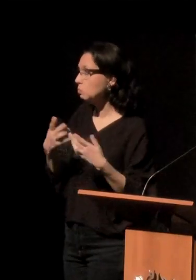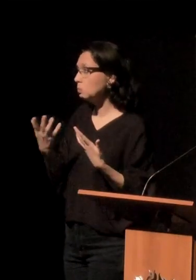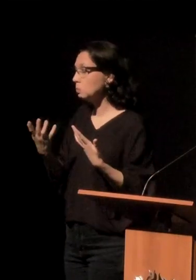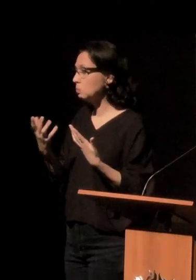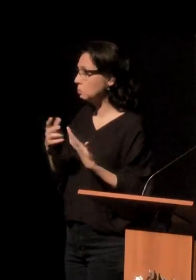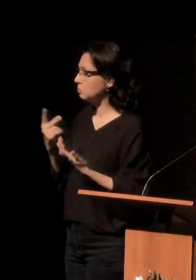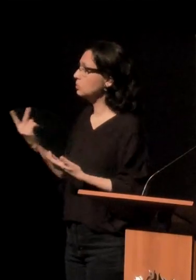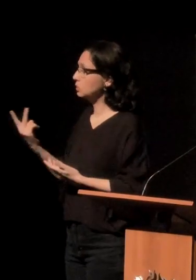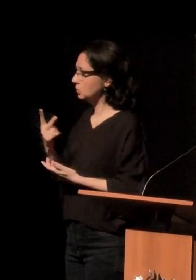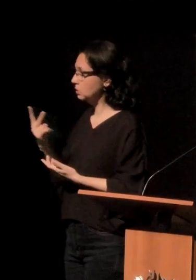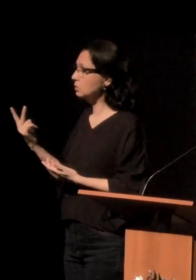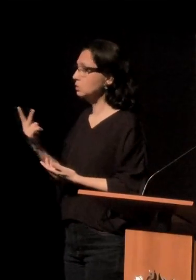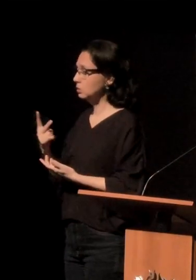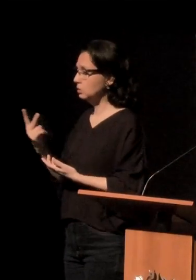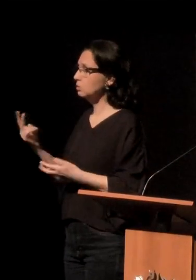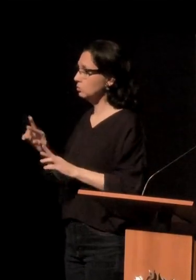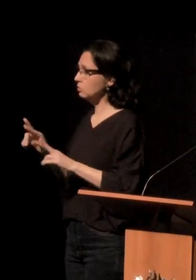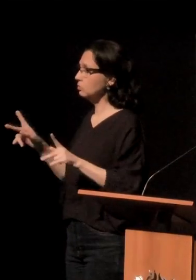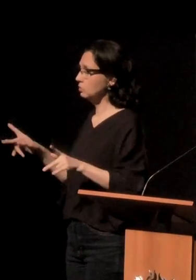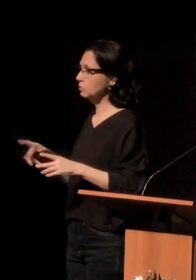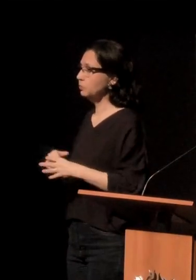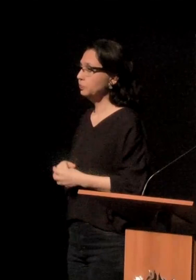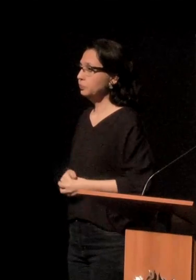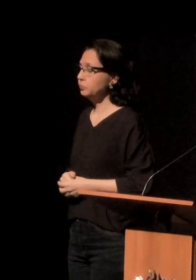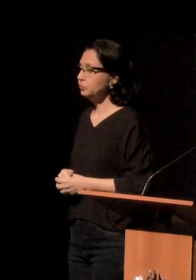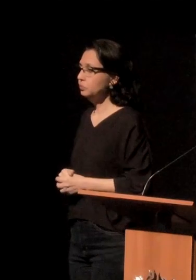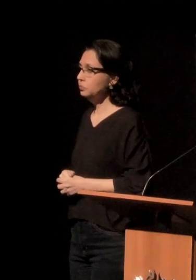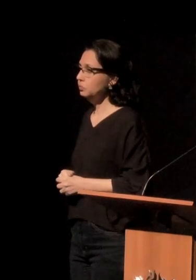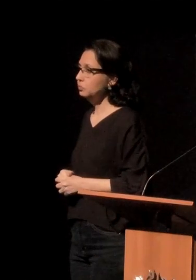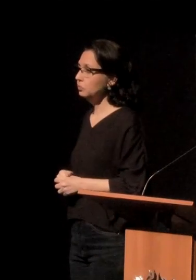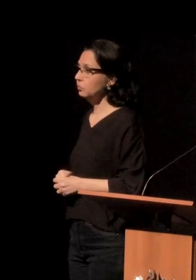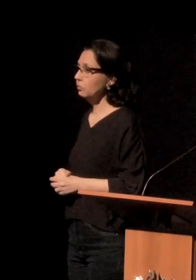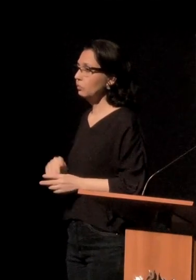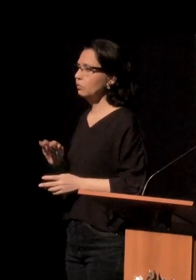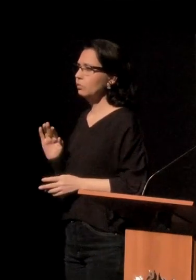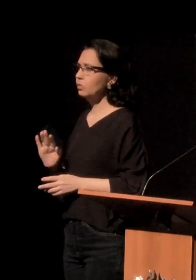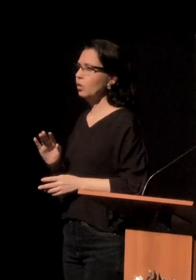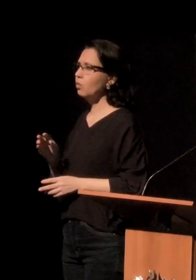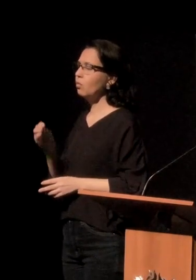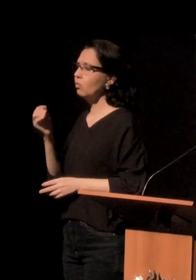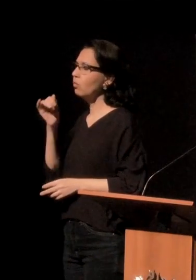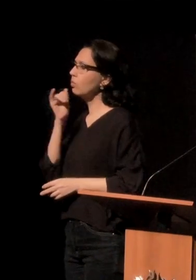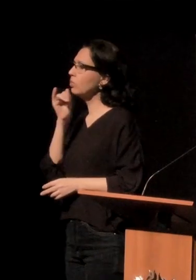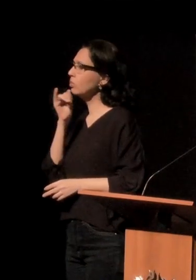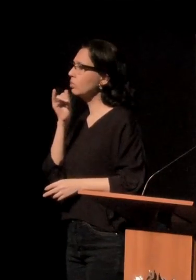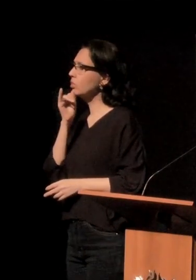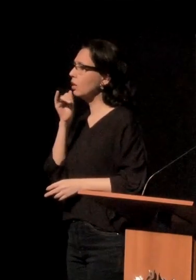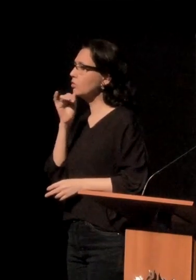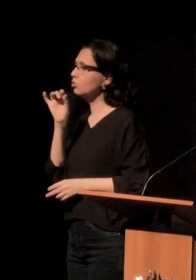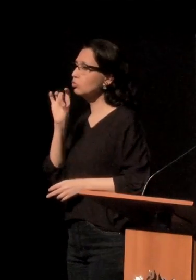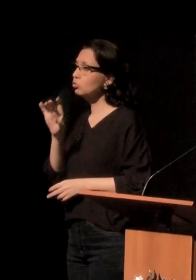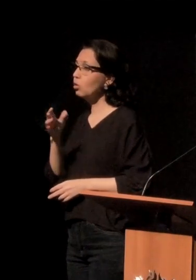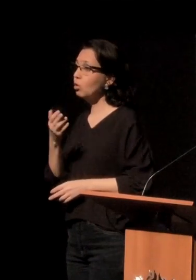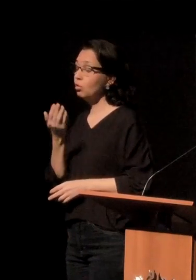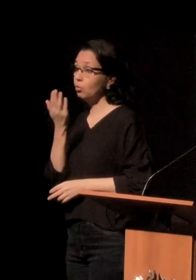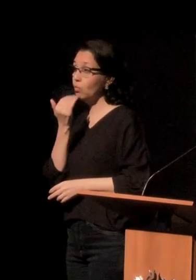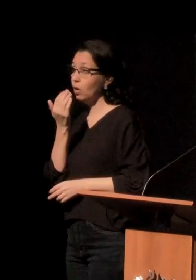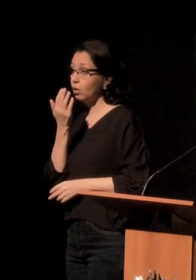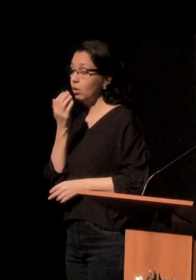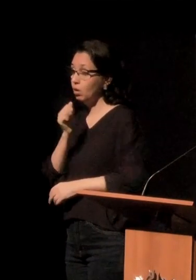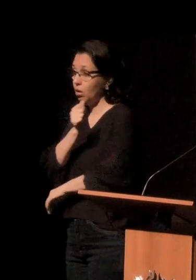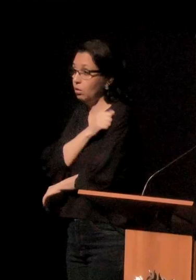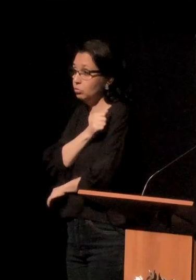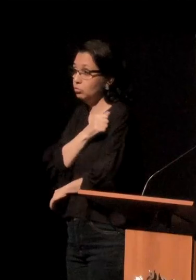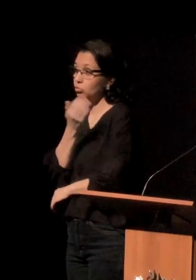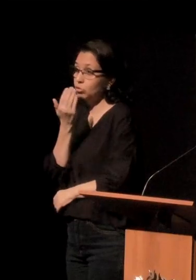o teste aceitabilidade é feita apenas com os alunos que comem pois os que não comem o alimento em